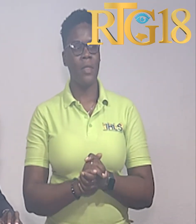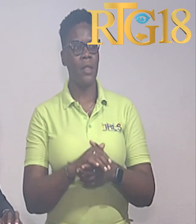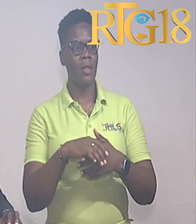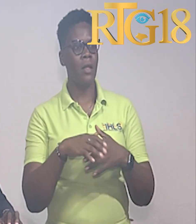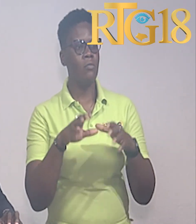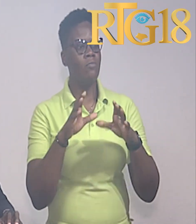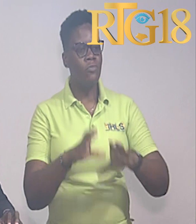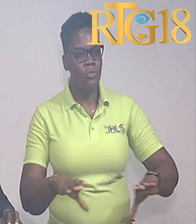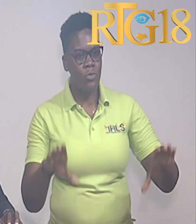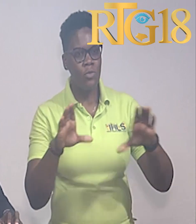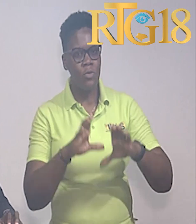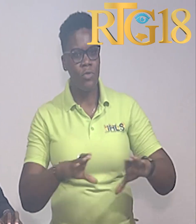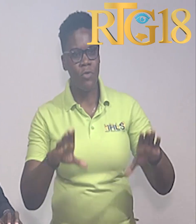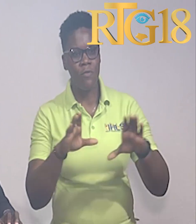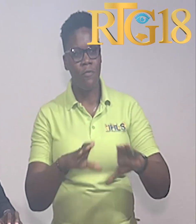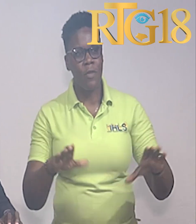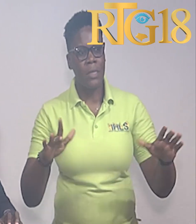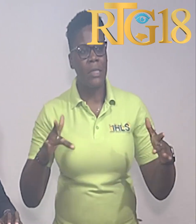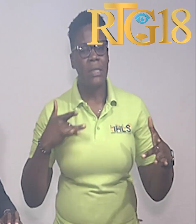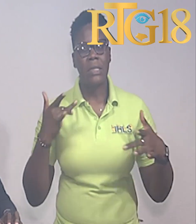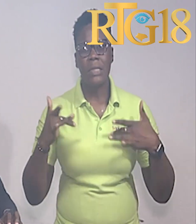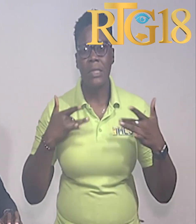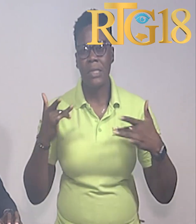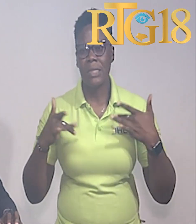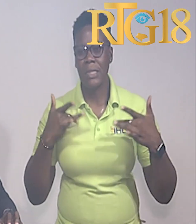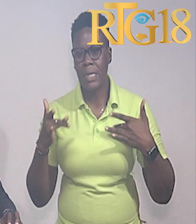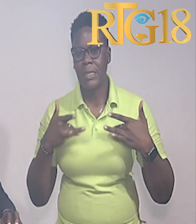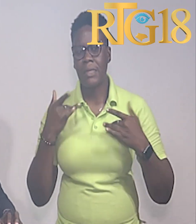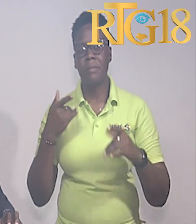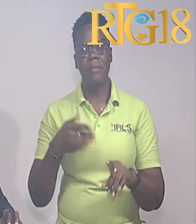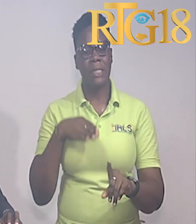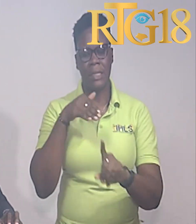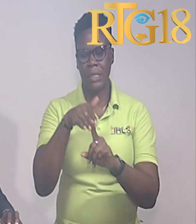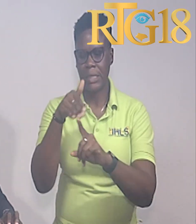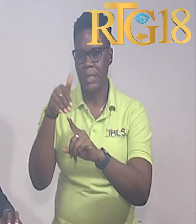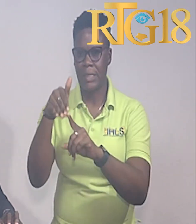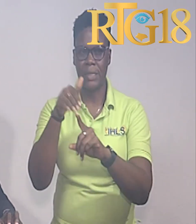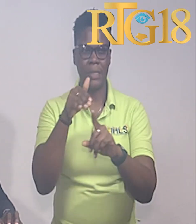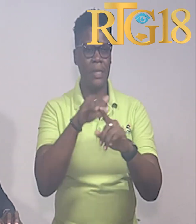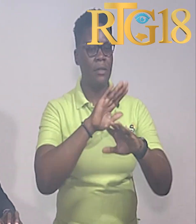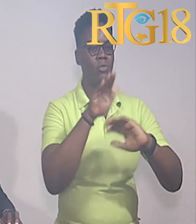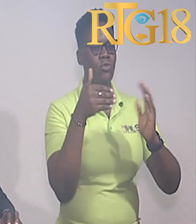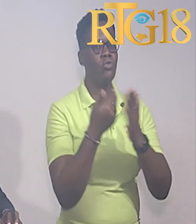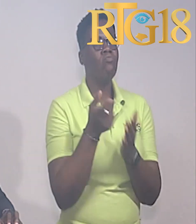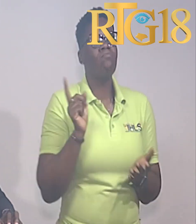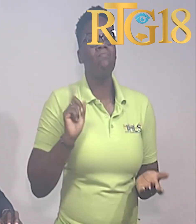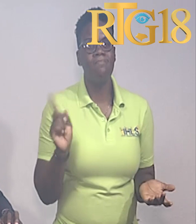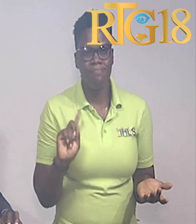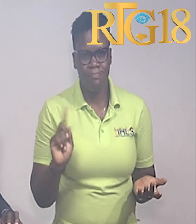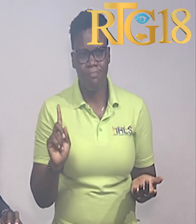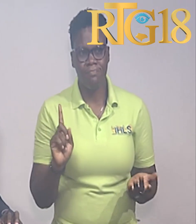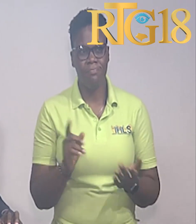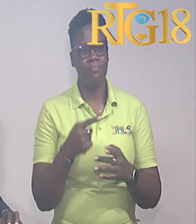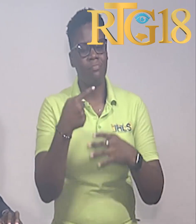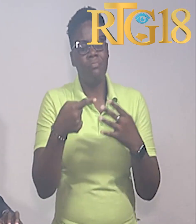réalisation des campagnes de sensibilisation et de plaidoyer à tous les niveaux dans le pays, etc.